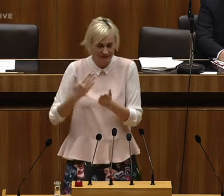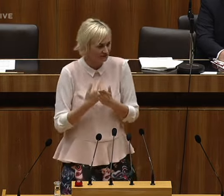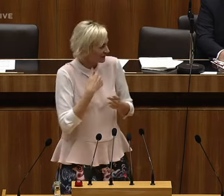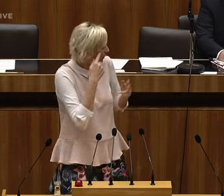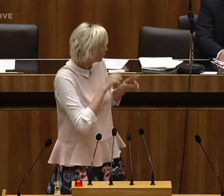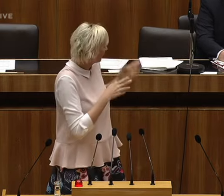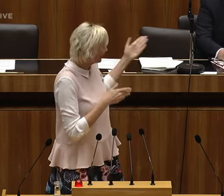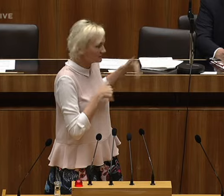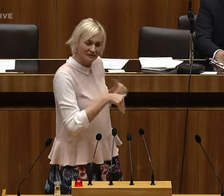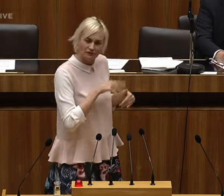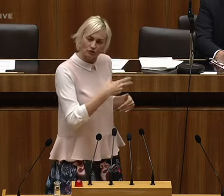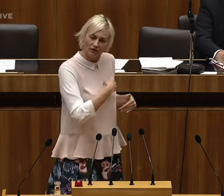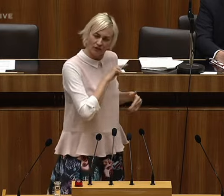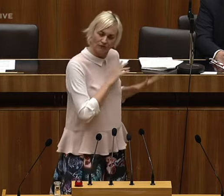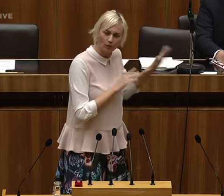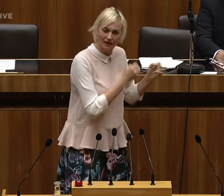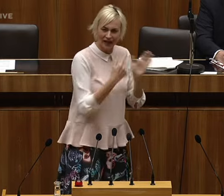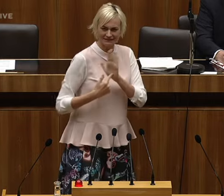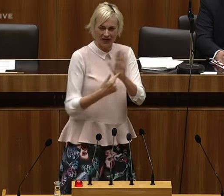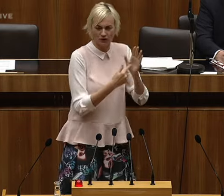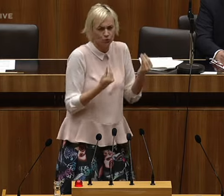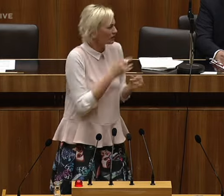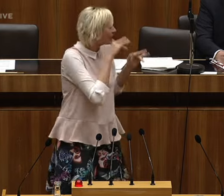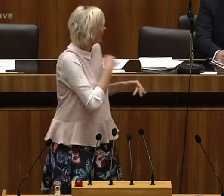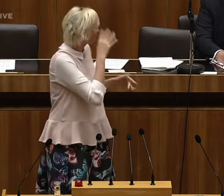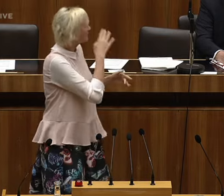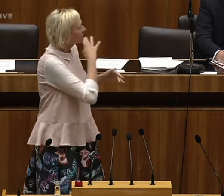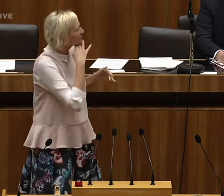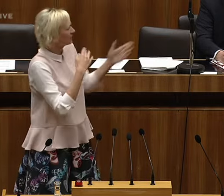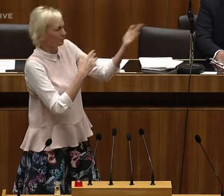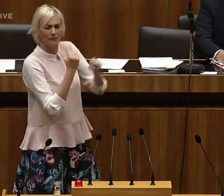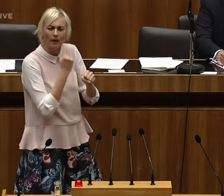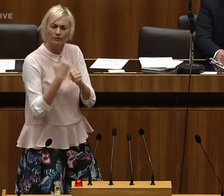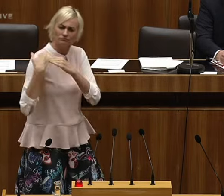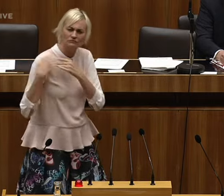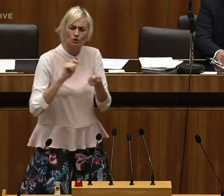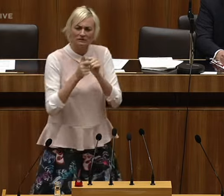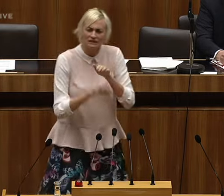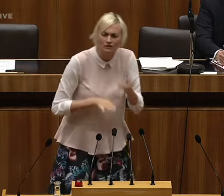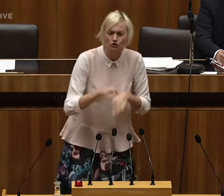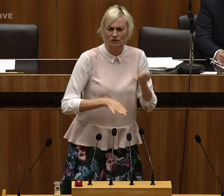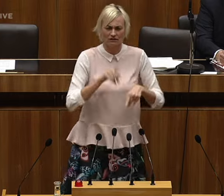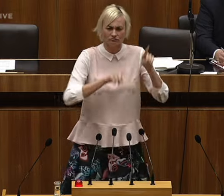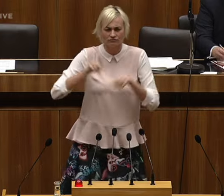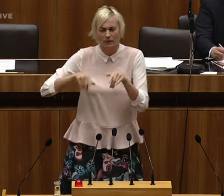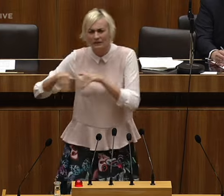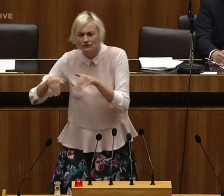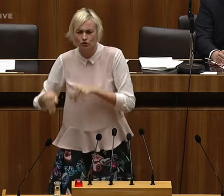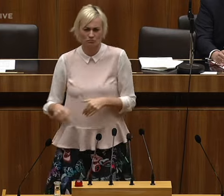Almosenempfänger. Diesen Gedanken, den kann man wegschmeißen. Herr Sozialminister, Sie wissen, man muss die Dinge klar zeigen. Ihre